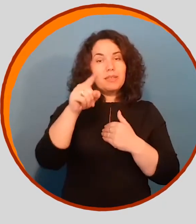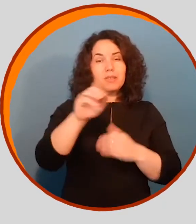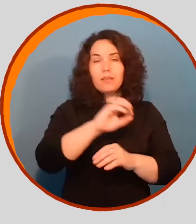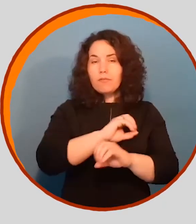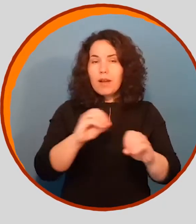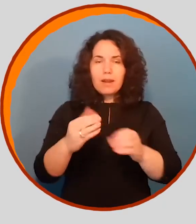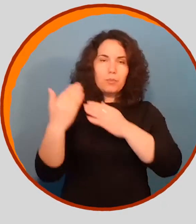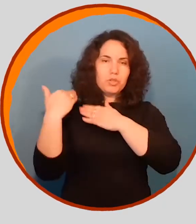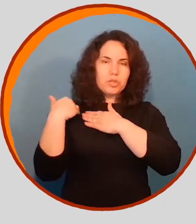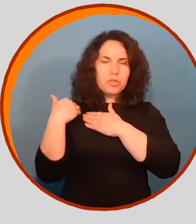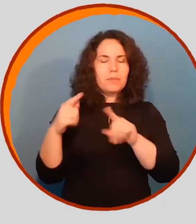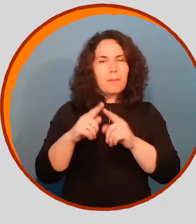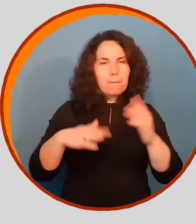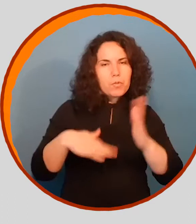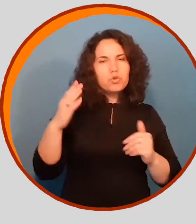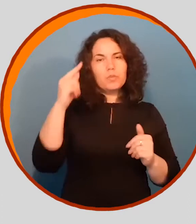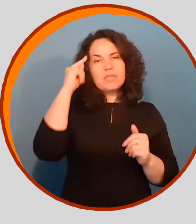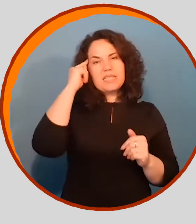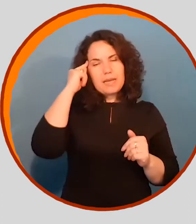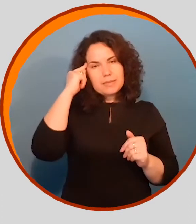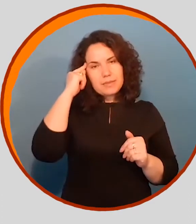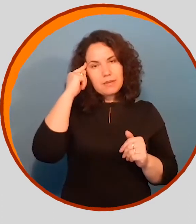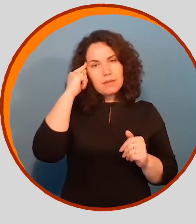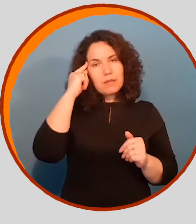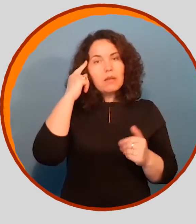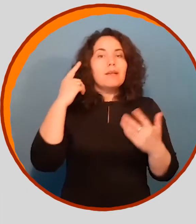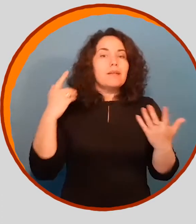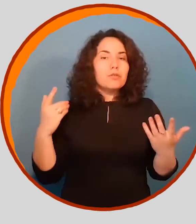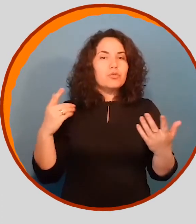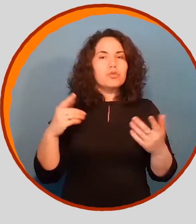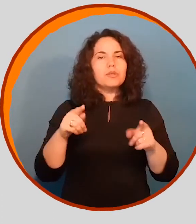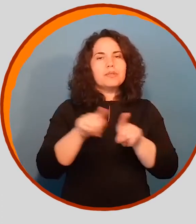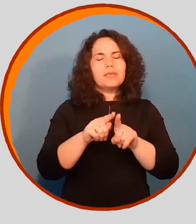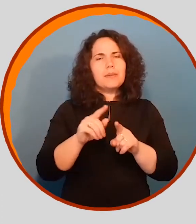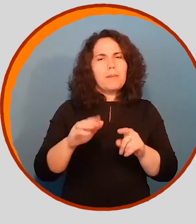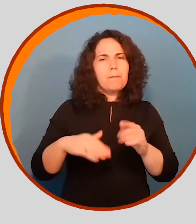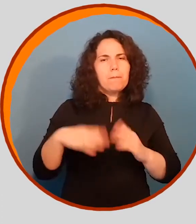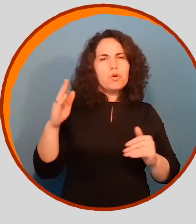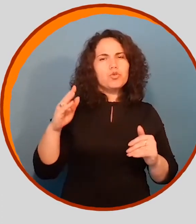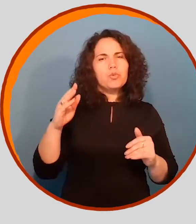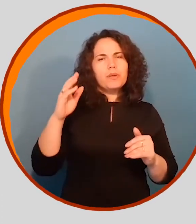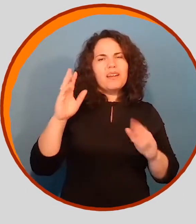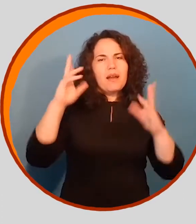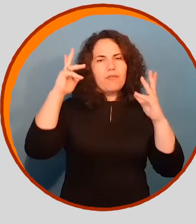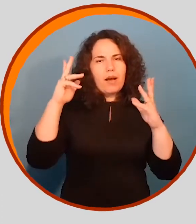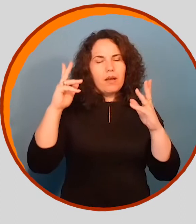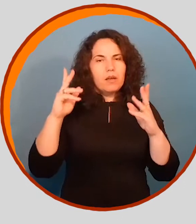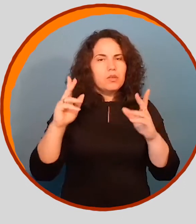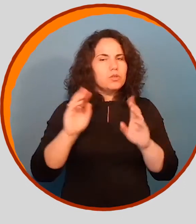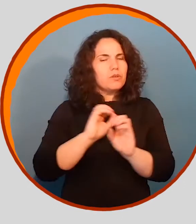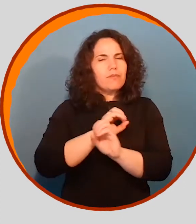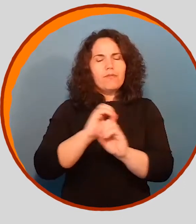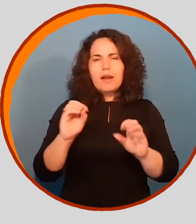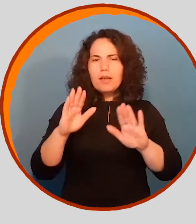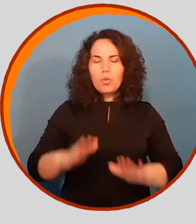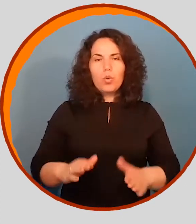shumë u rritet niveli i ankthit. Dhe sa më shumë ulet niveli i ankthit, aq më shumë shpërthejnë në zemrim. Dhe jo vetëm që nuk arrin dot të